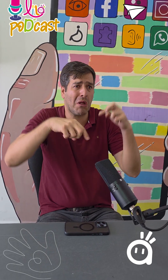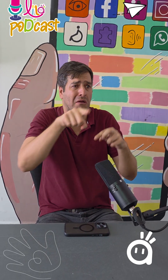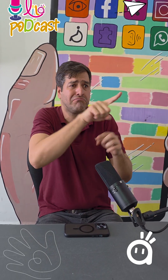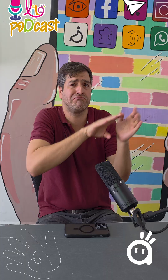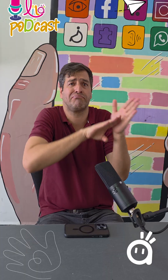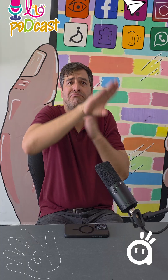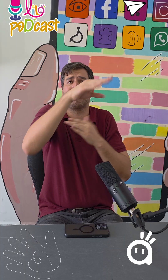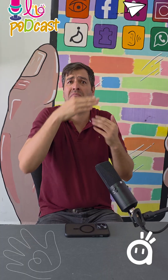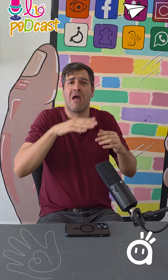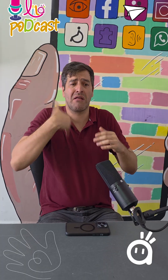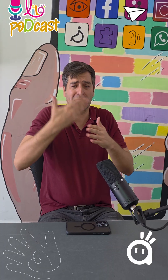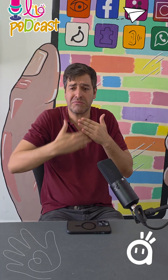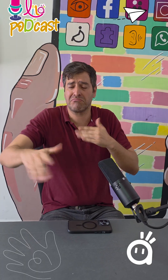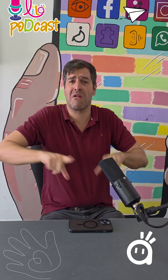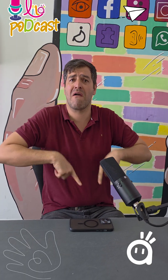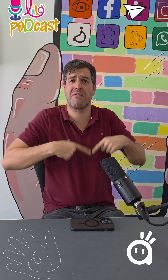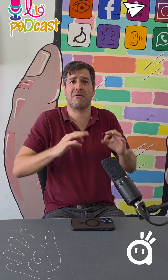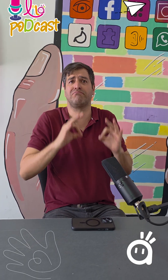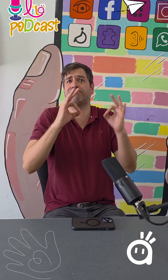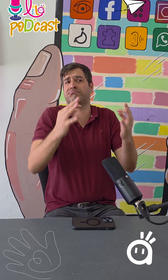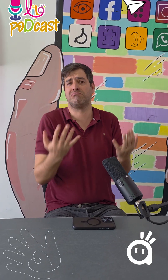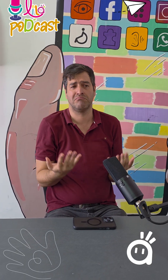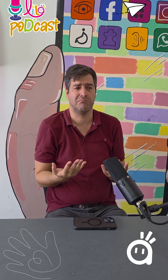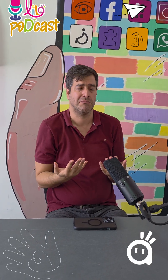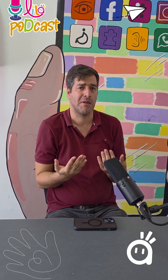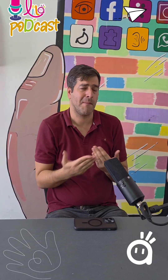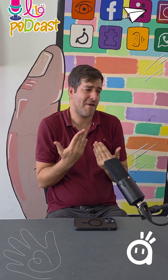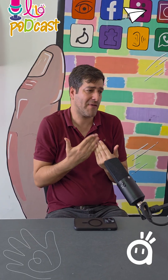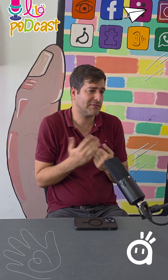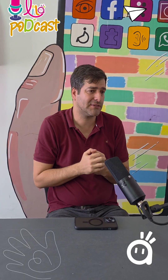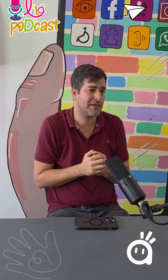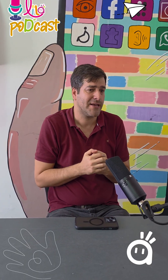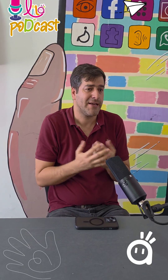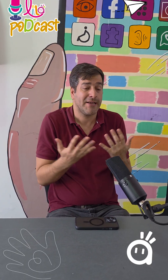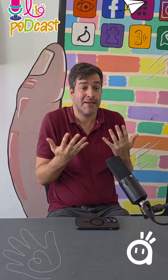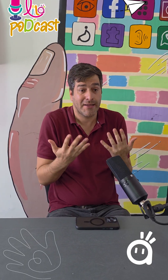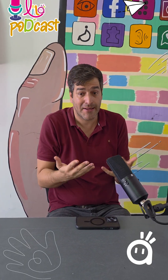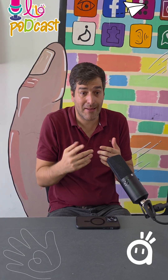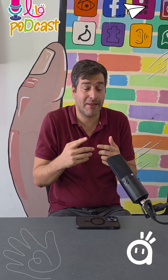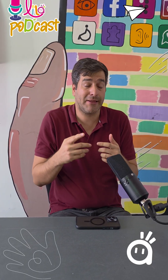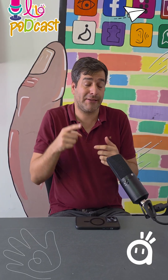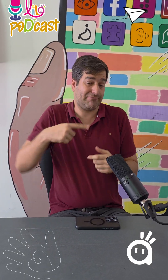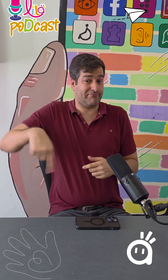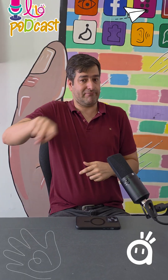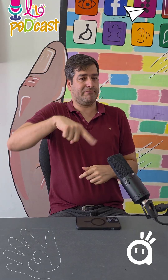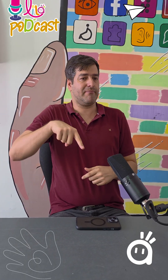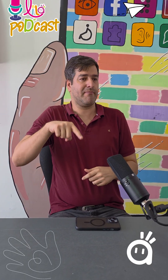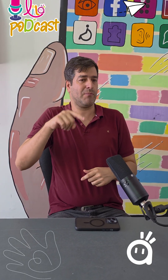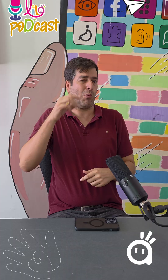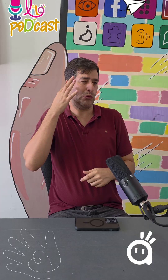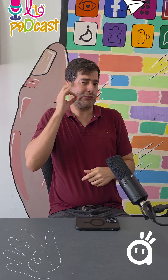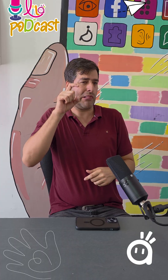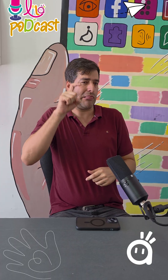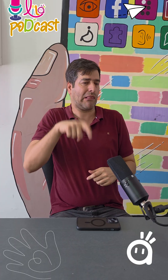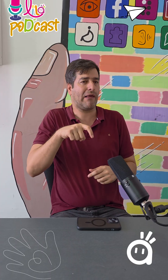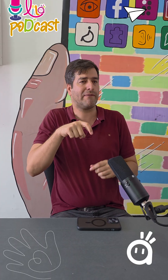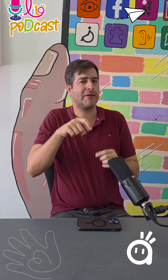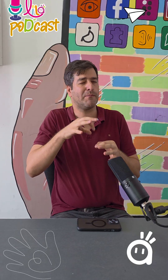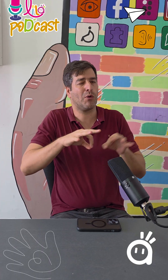las universidades también pueden acceder a estudiar estas personas sordas en cualquier carrera universitaria.